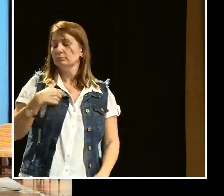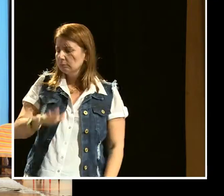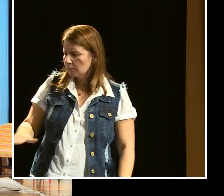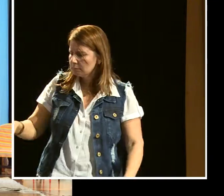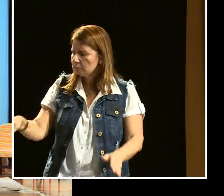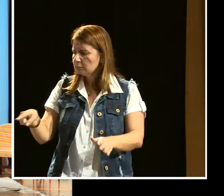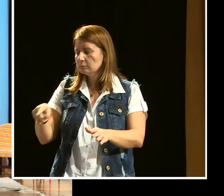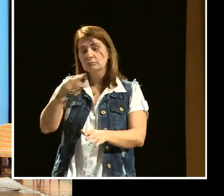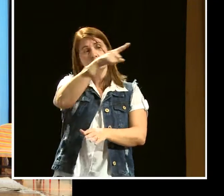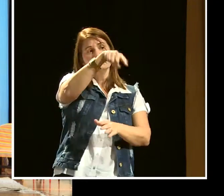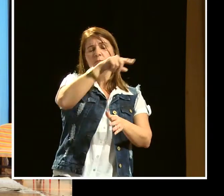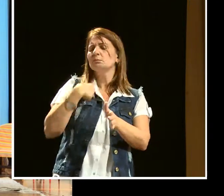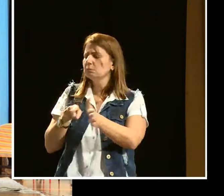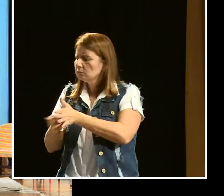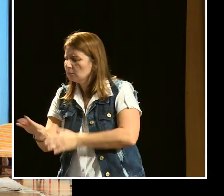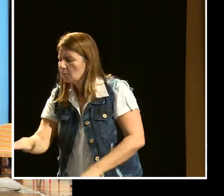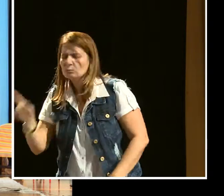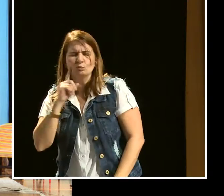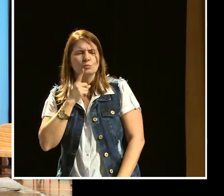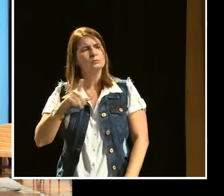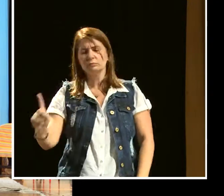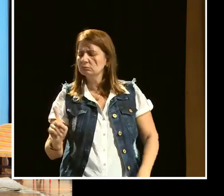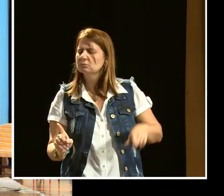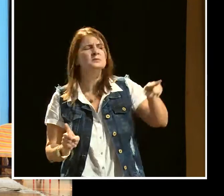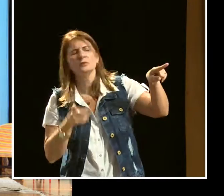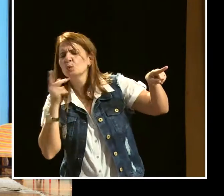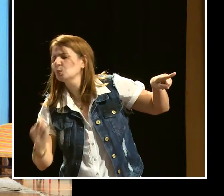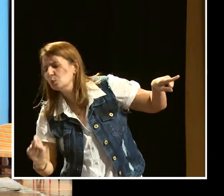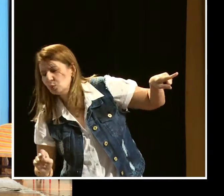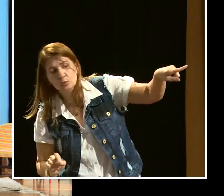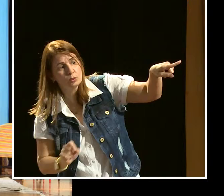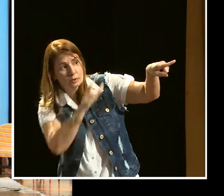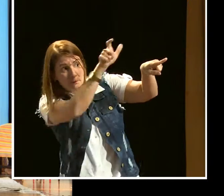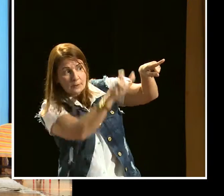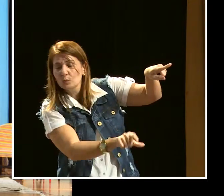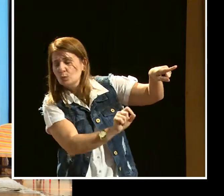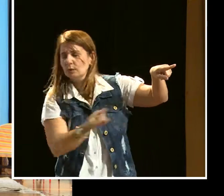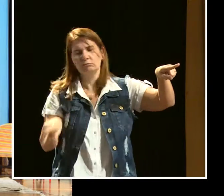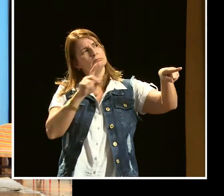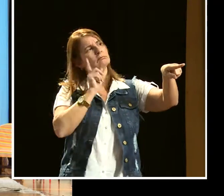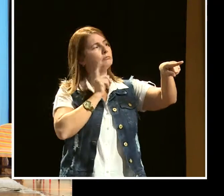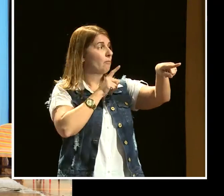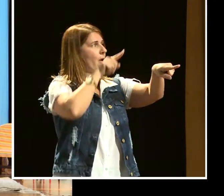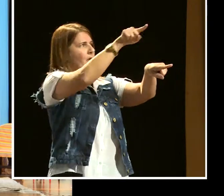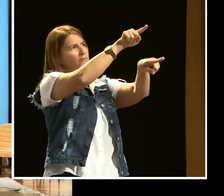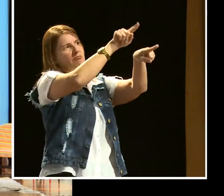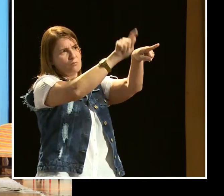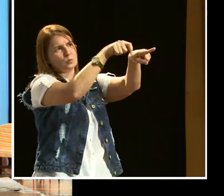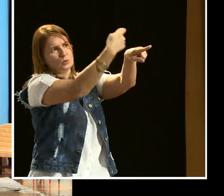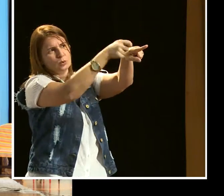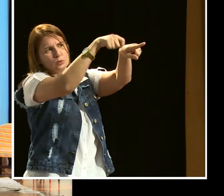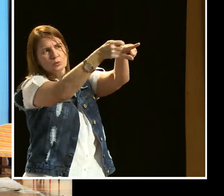aquele teatro, aquela apresentação totalmente performática. E aí, a gente perguntava às crianças surdas, ao final, o que